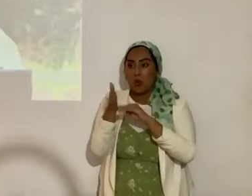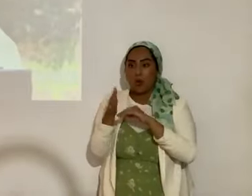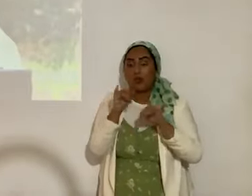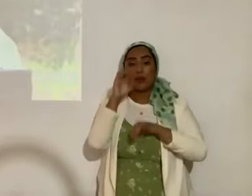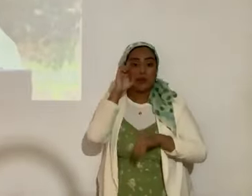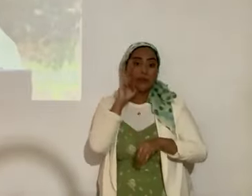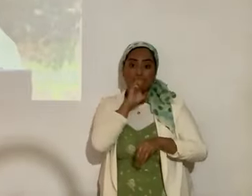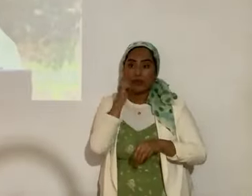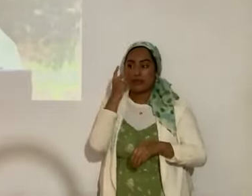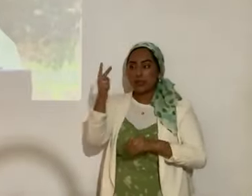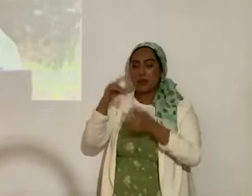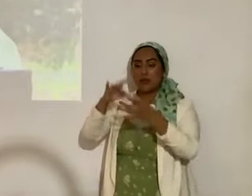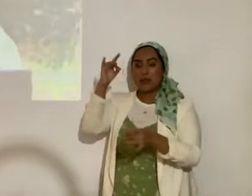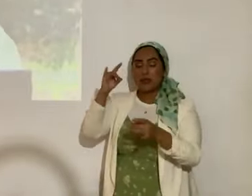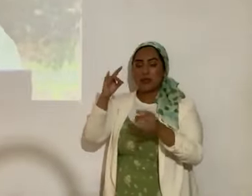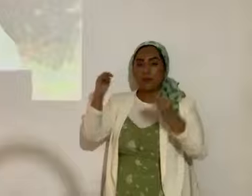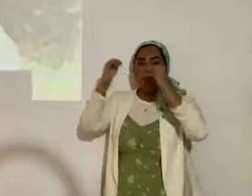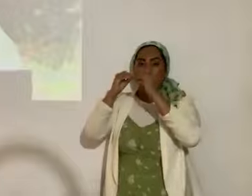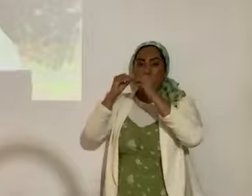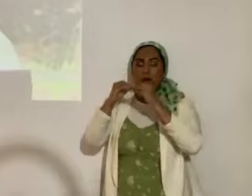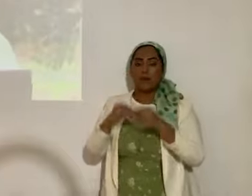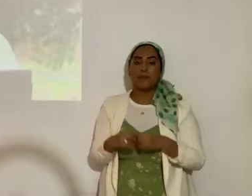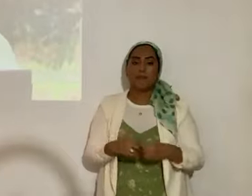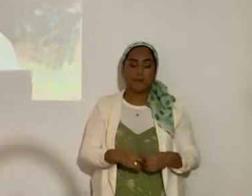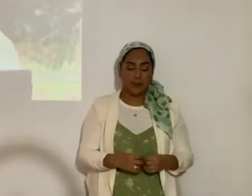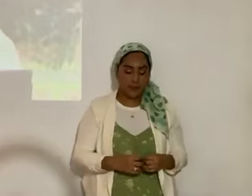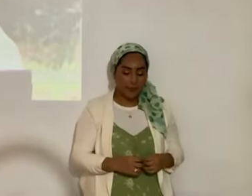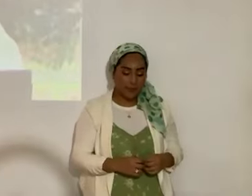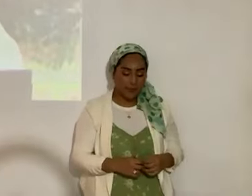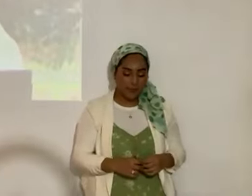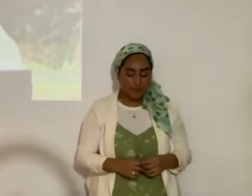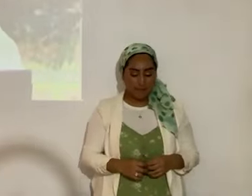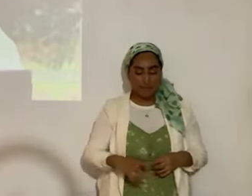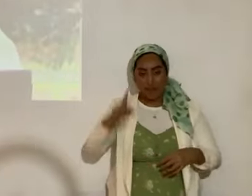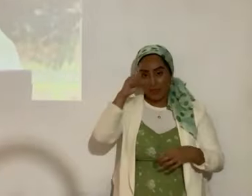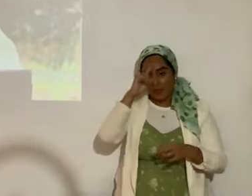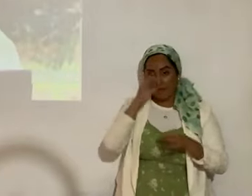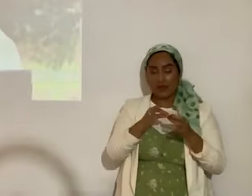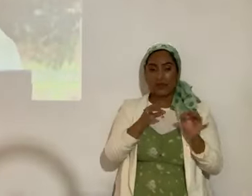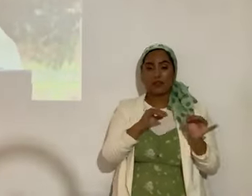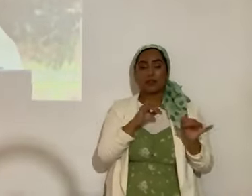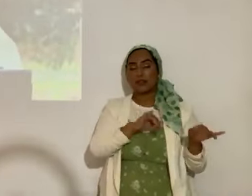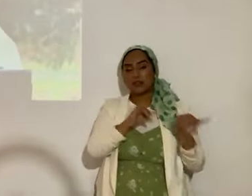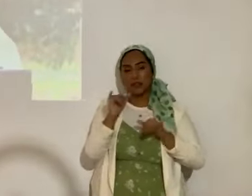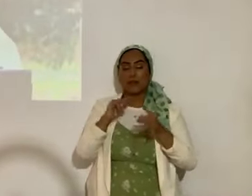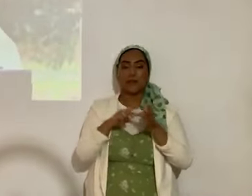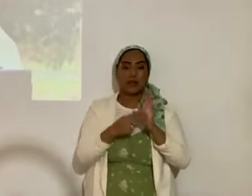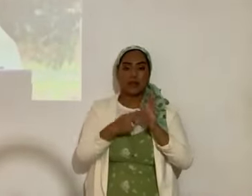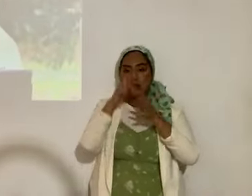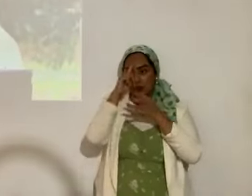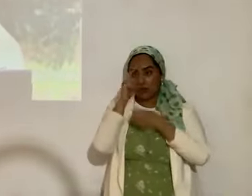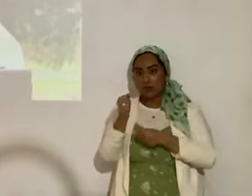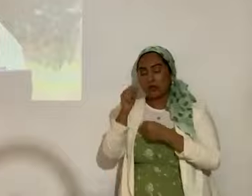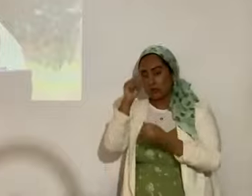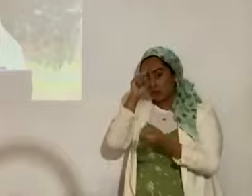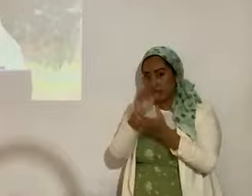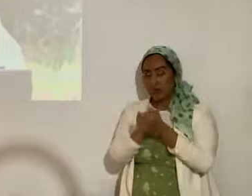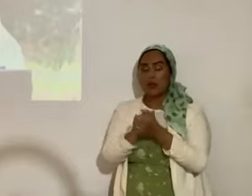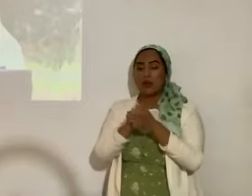Eliseo sí veía Aleluya entonces la fe también es confiar creer